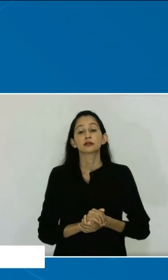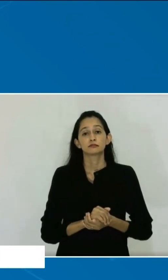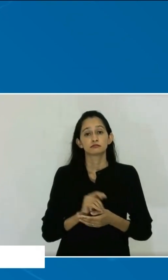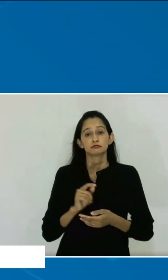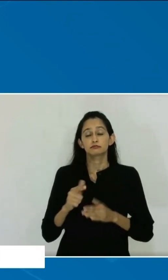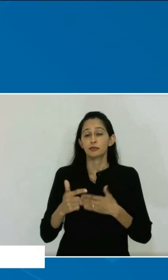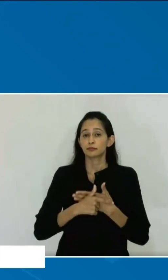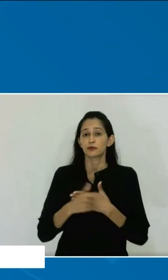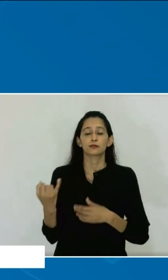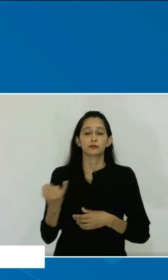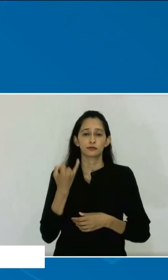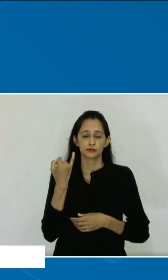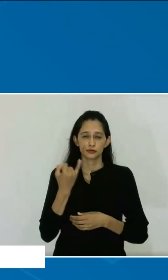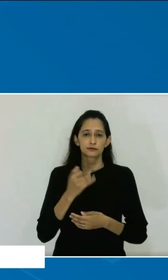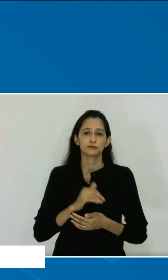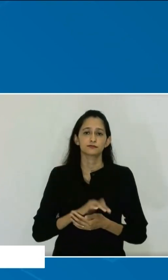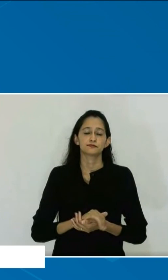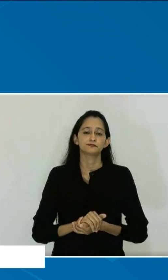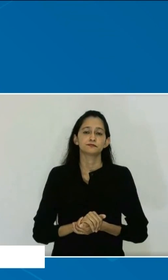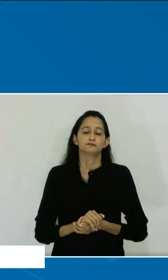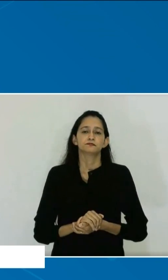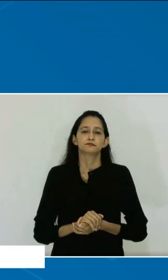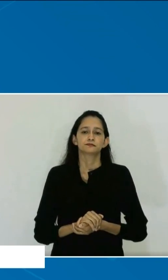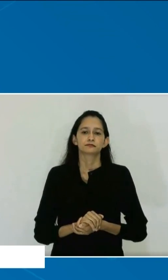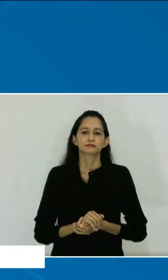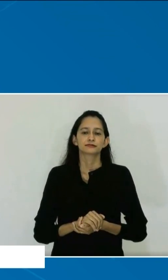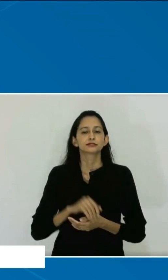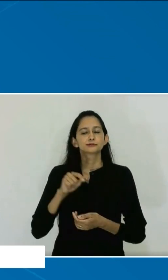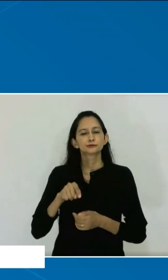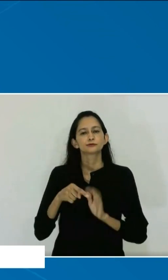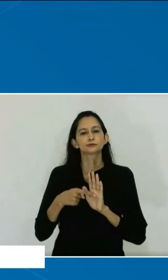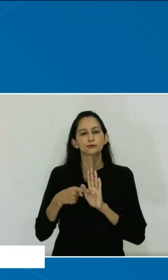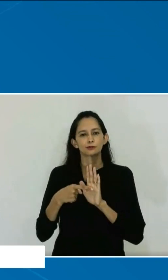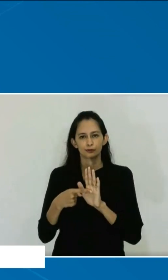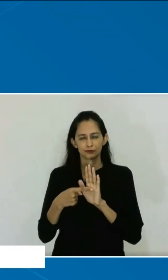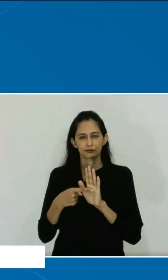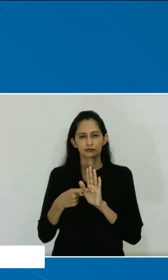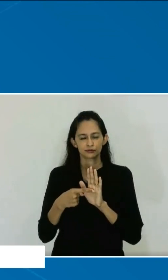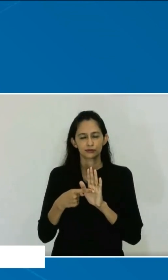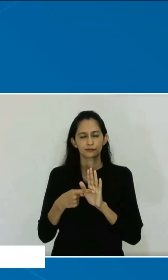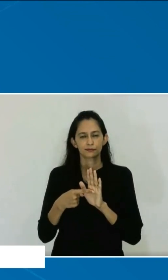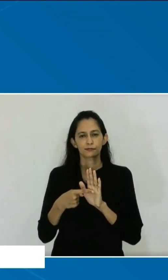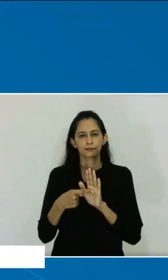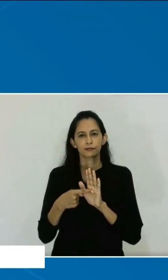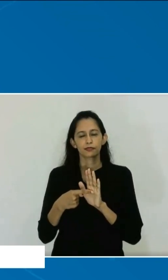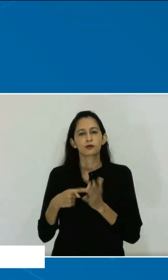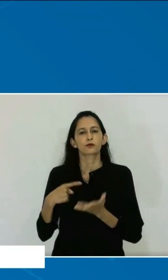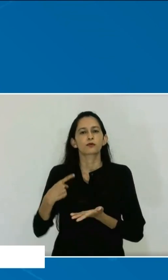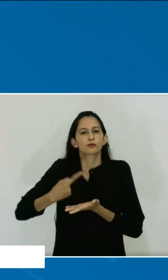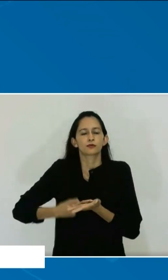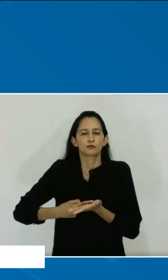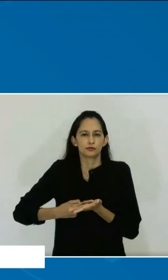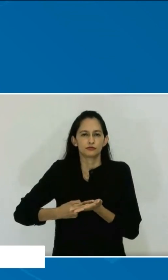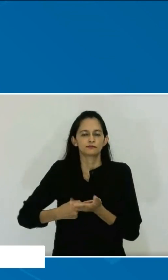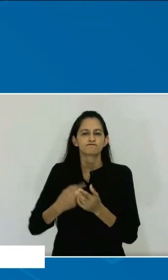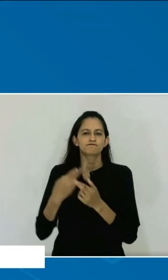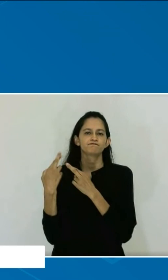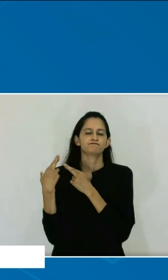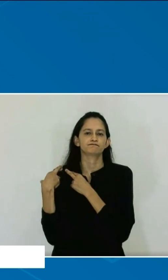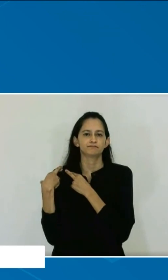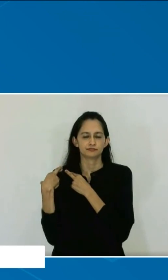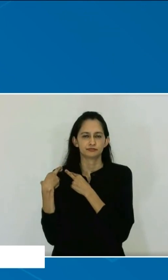setores. E isto se constitui, de fato, um grande compromisso e grande responsabilidade